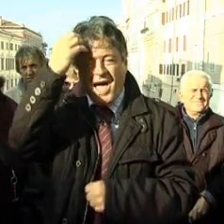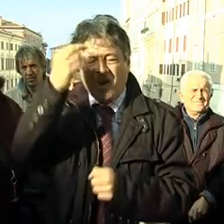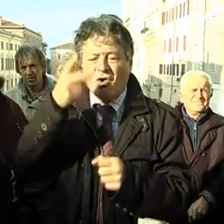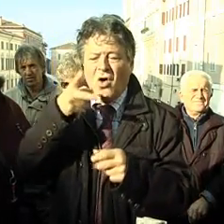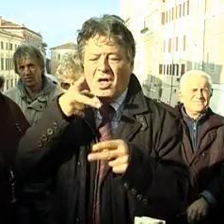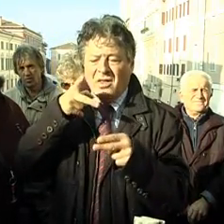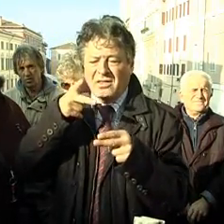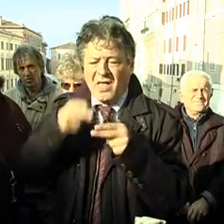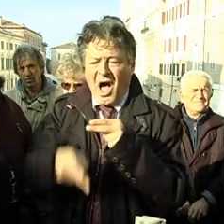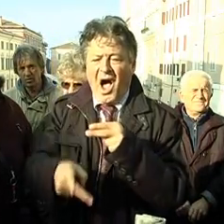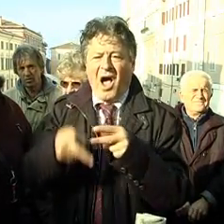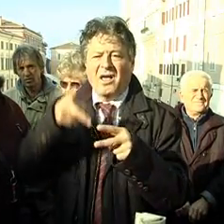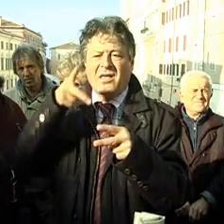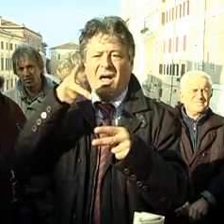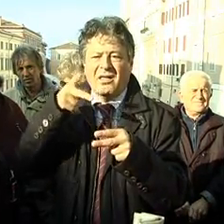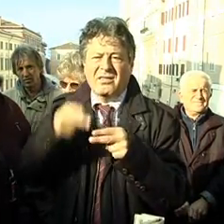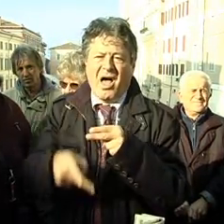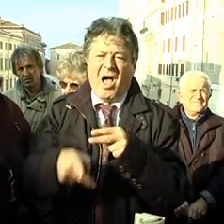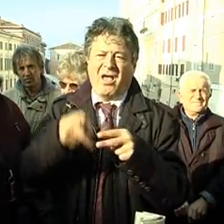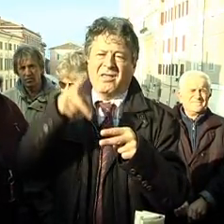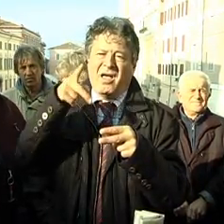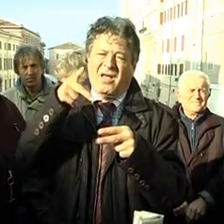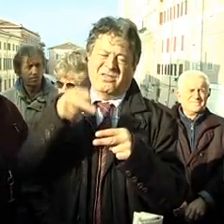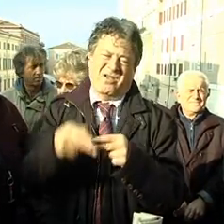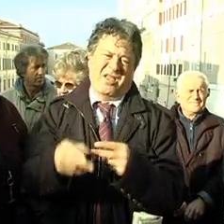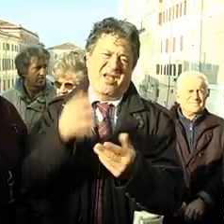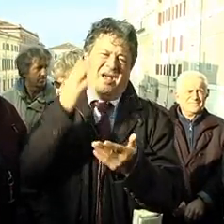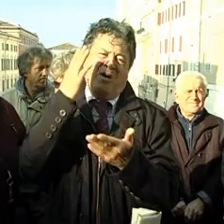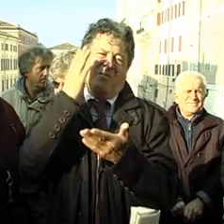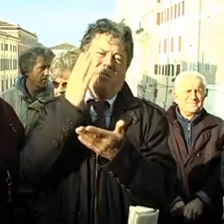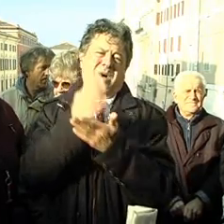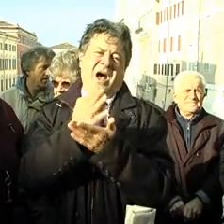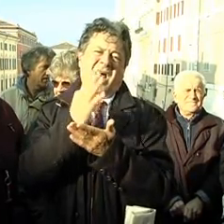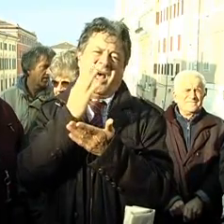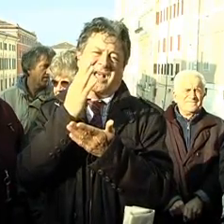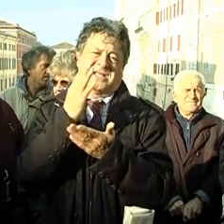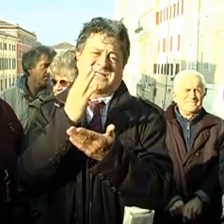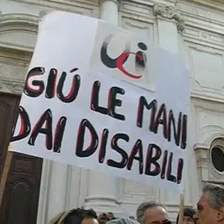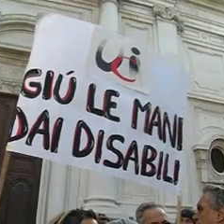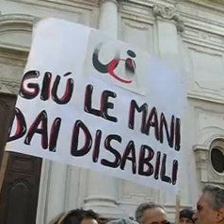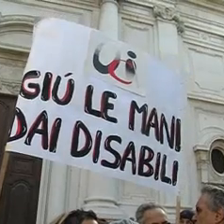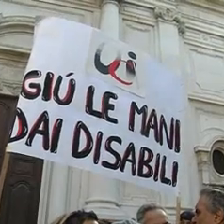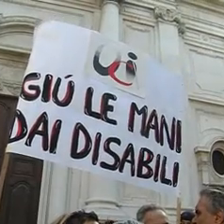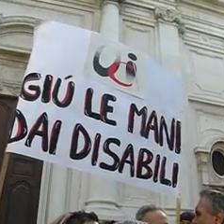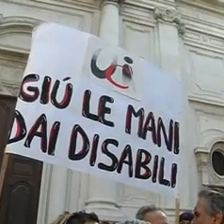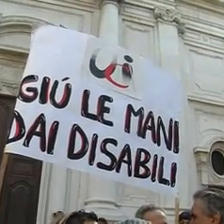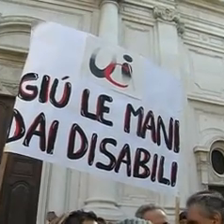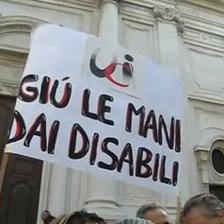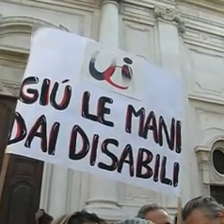Le dita che mimano le lame di una forbice in azione nel linguaggio dei segni indicano il taglio, quello alle indennità di accompagnamento